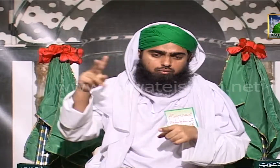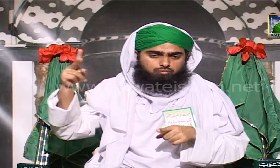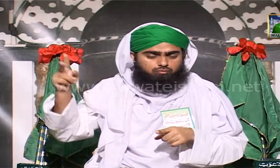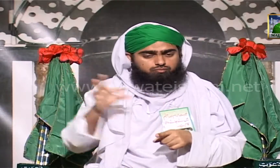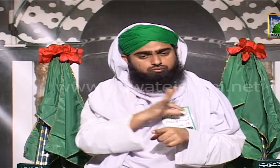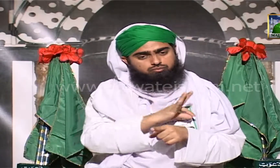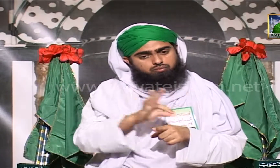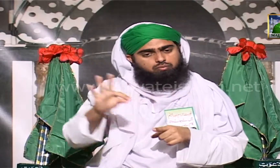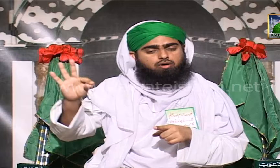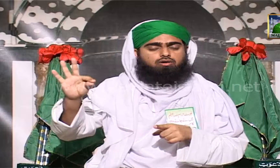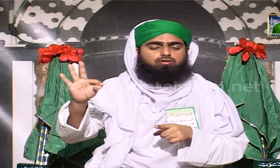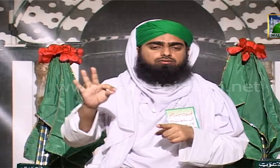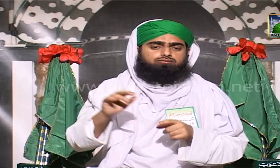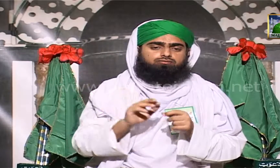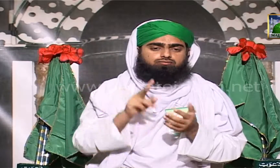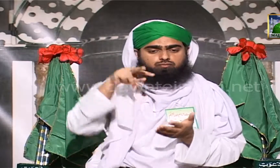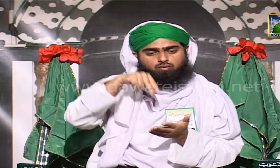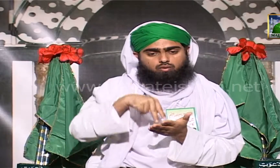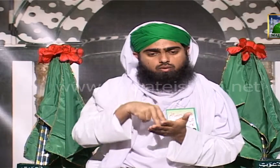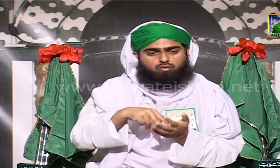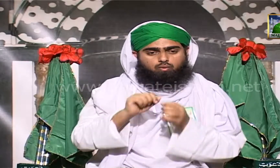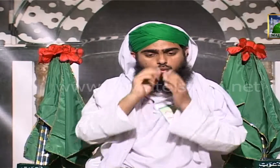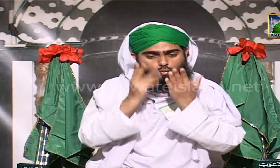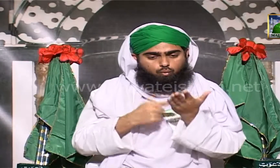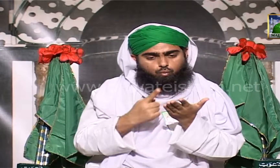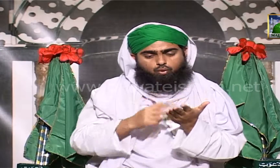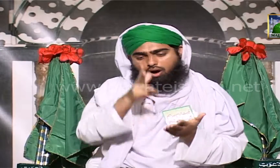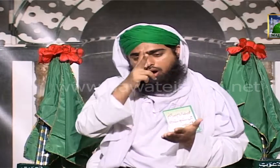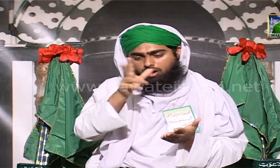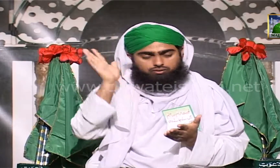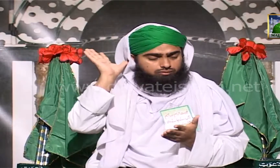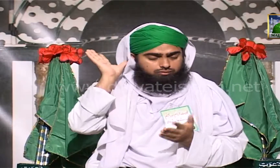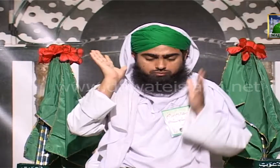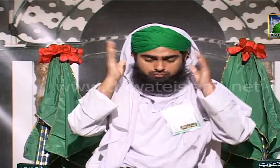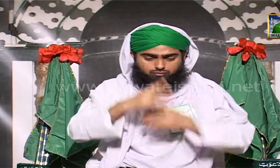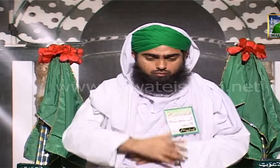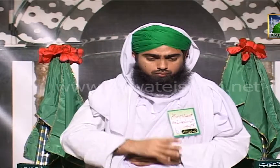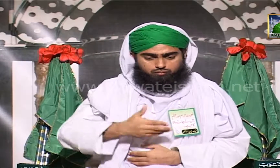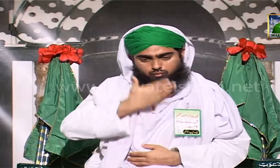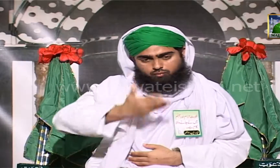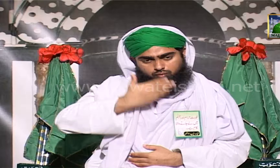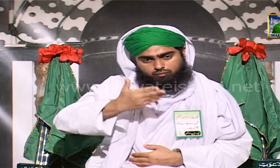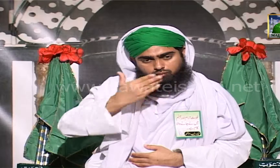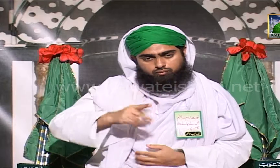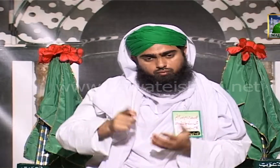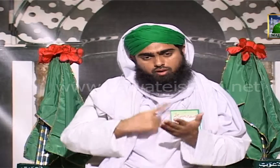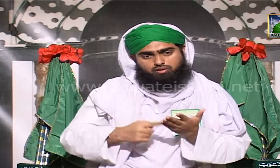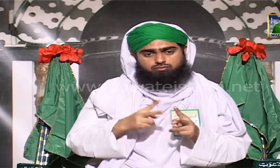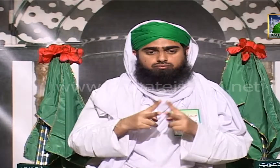روزانہ رات میں آپ نے نفل کے اندر قرآن ختم کیے، 15 سال تک روزانہ، ایسا ولی شاید ہی کوئی